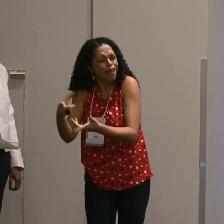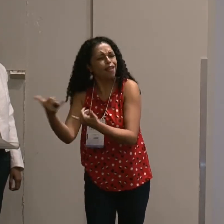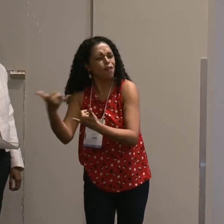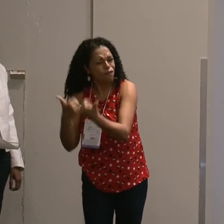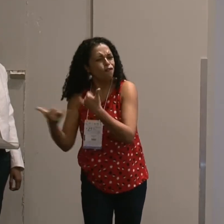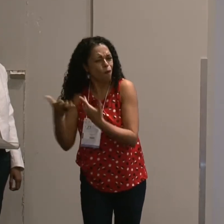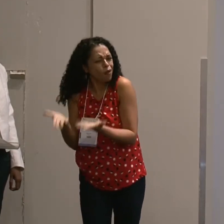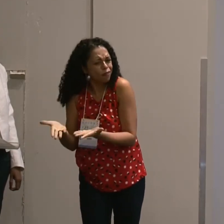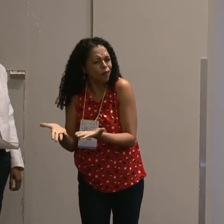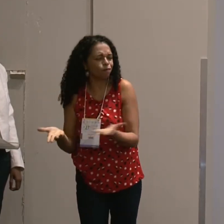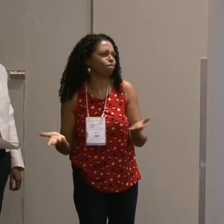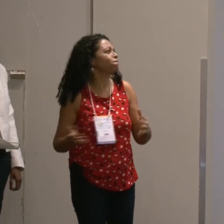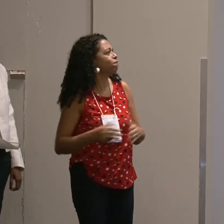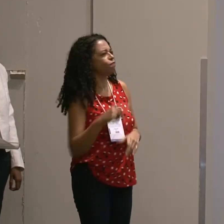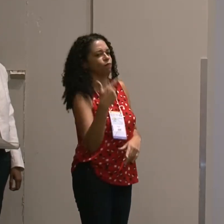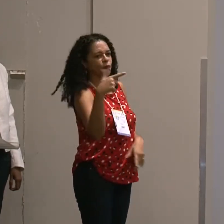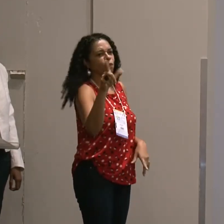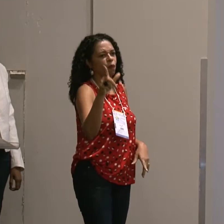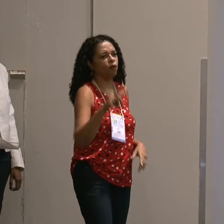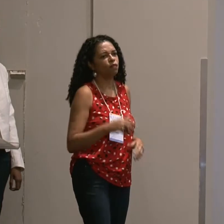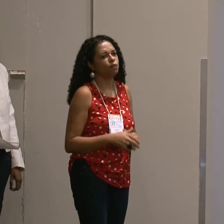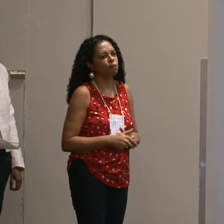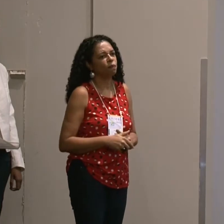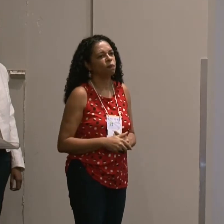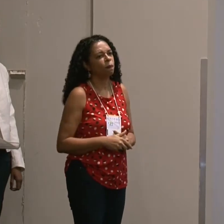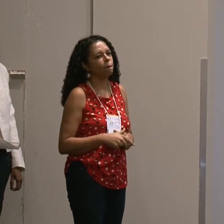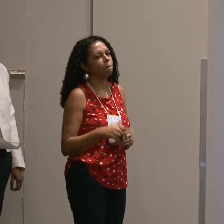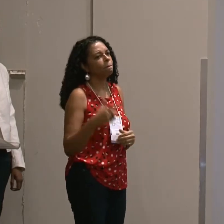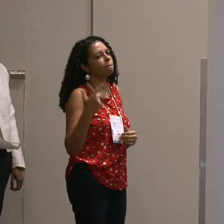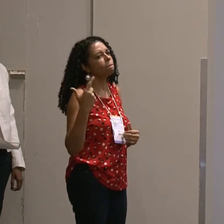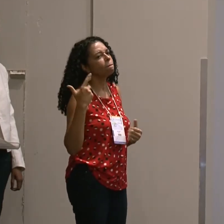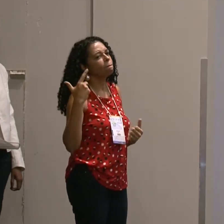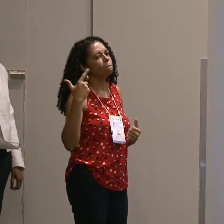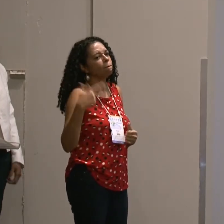atuação dos surdos como professores? São essas as informações que nós buscamos.